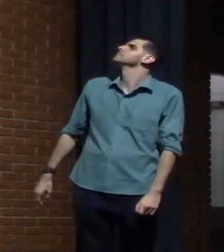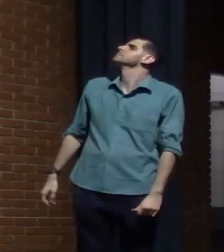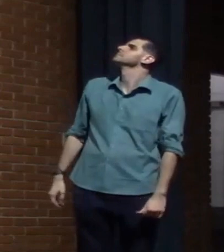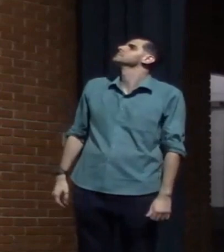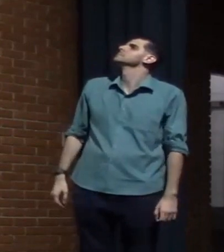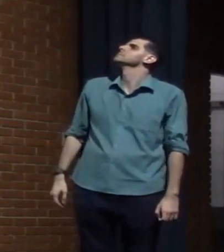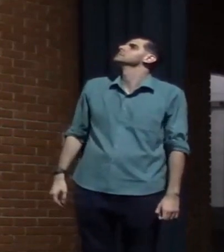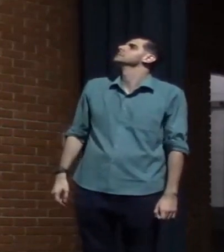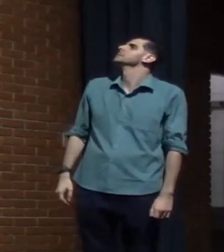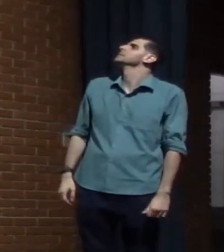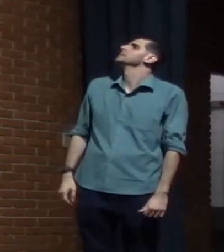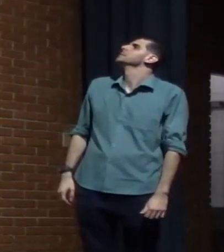Próximo.